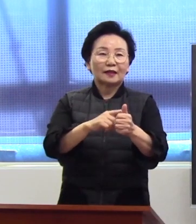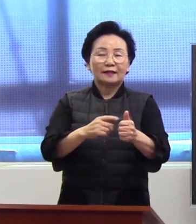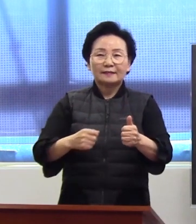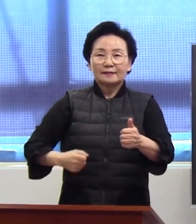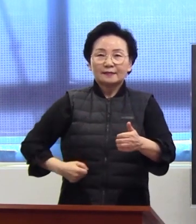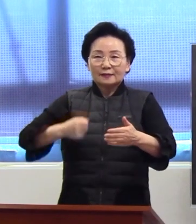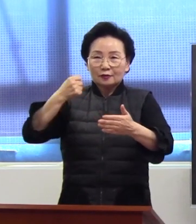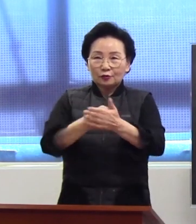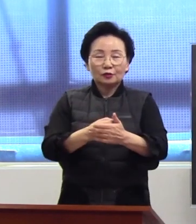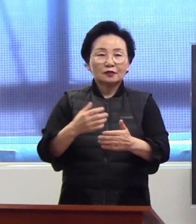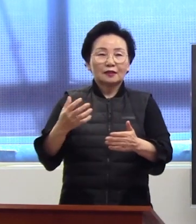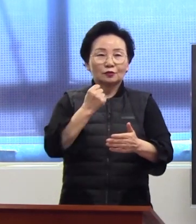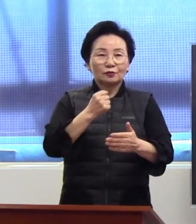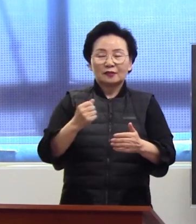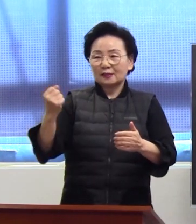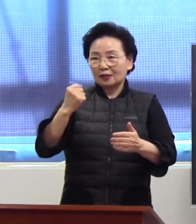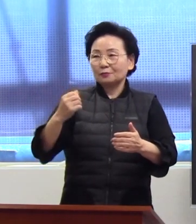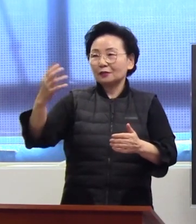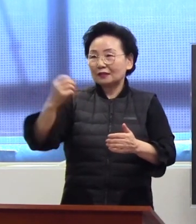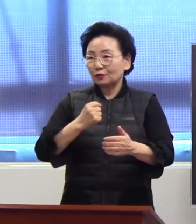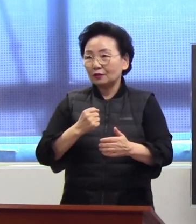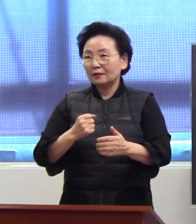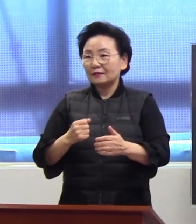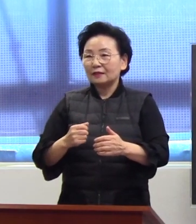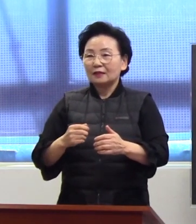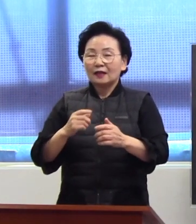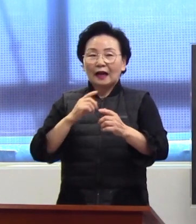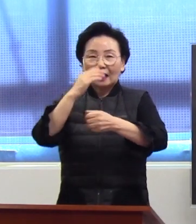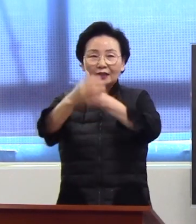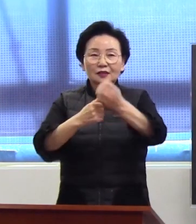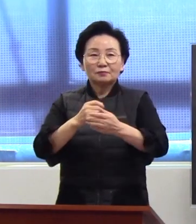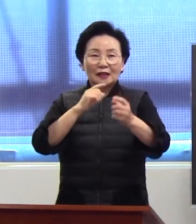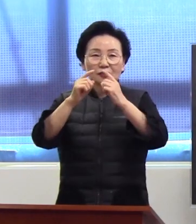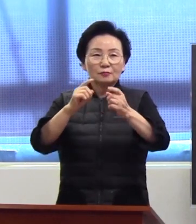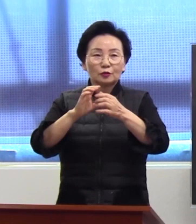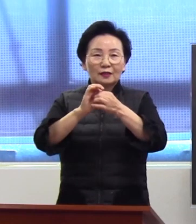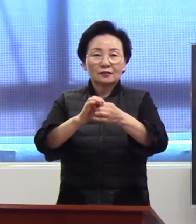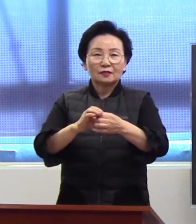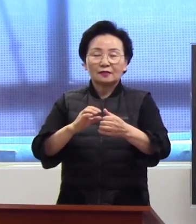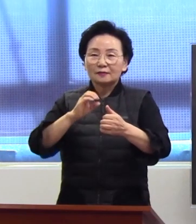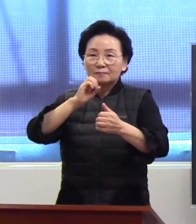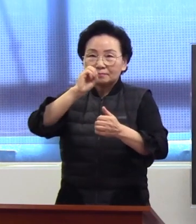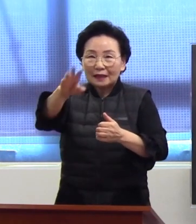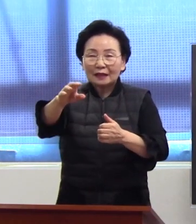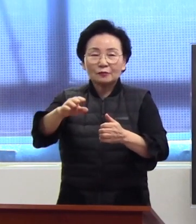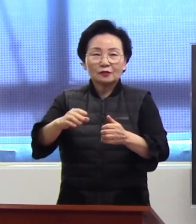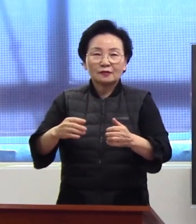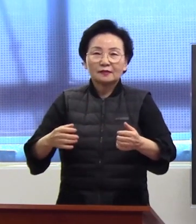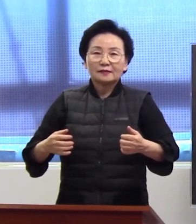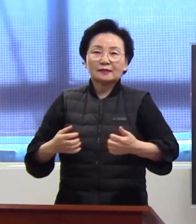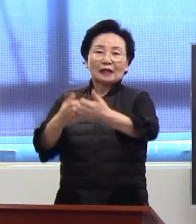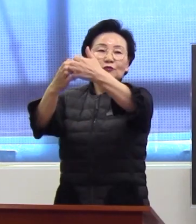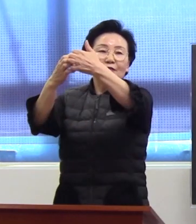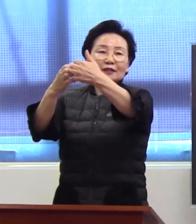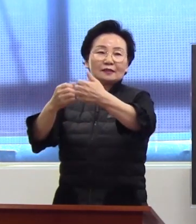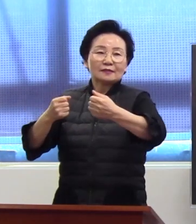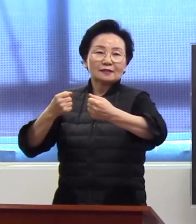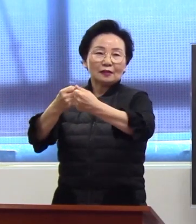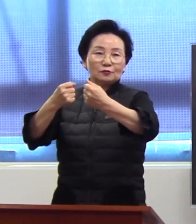남자가 용기를 가지고 힘을 가지고 하나님 말씀을 통해서 말하면서 싸운 거야.